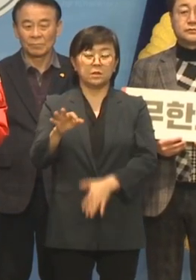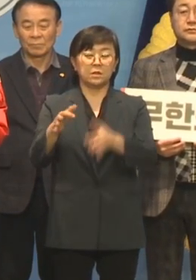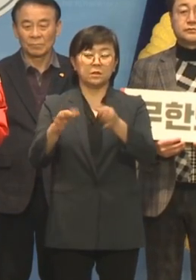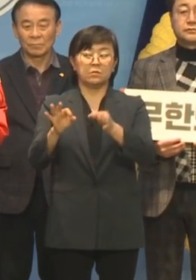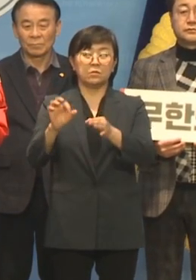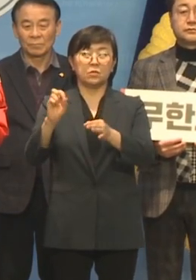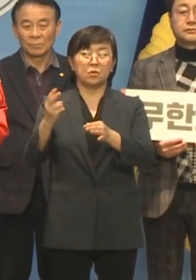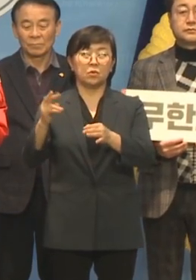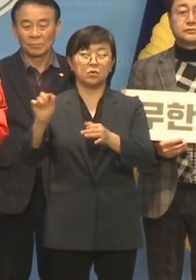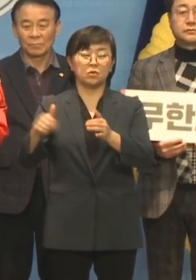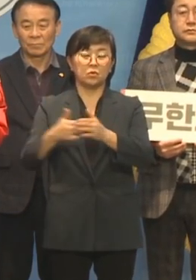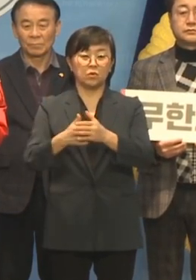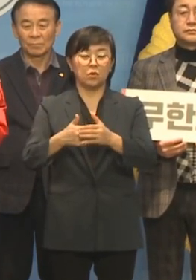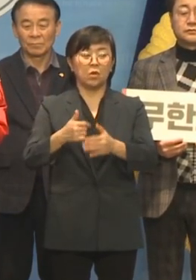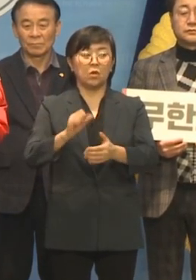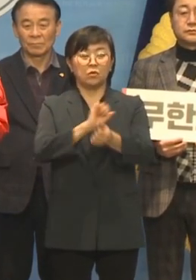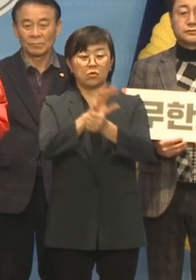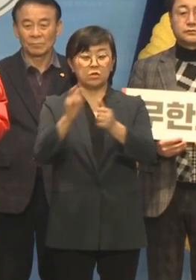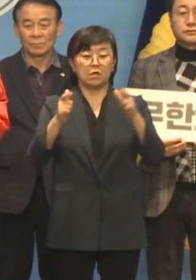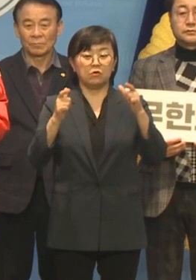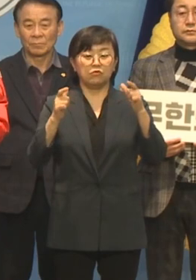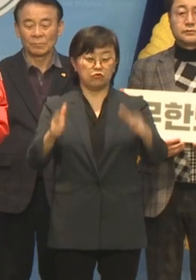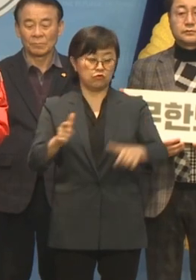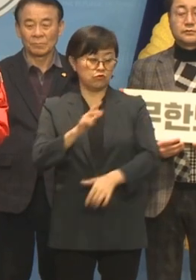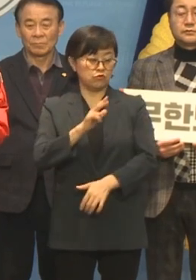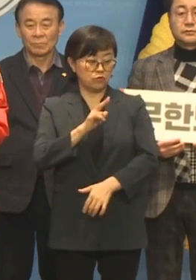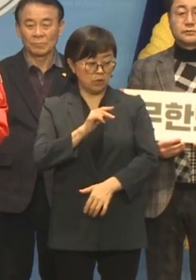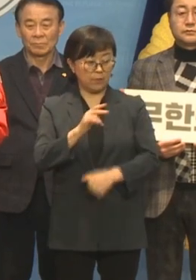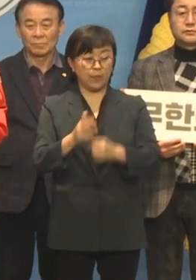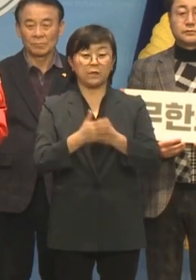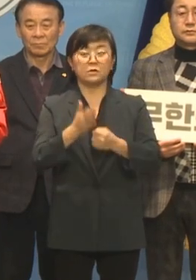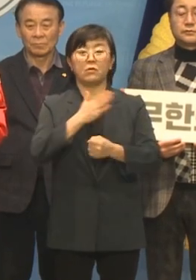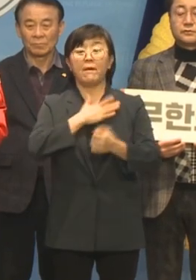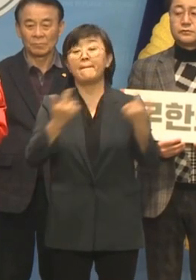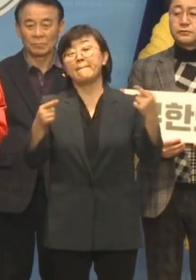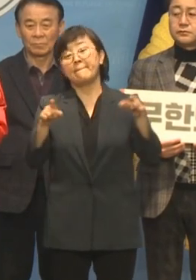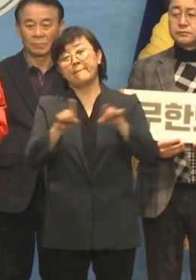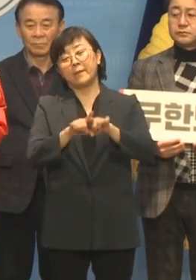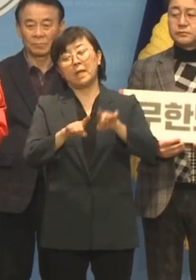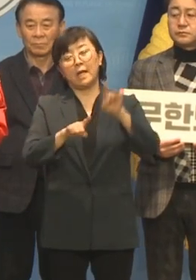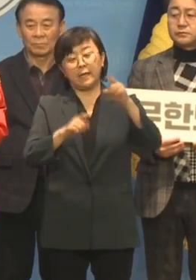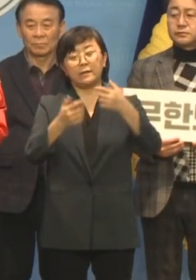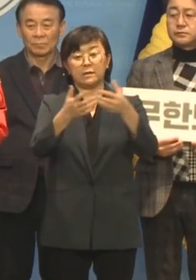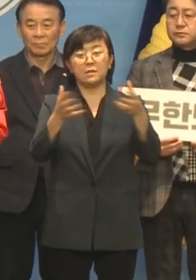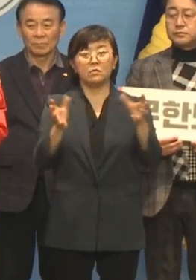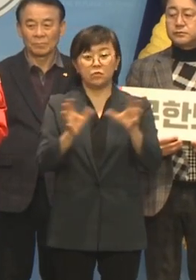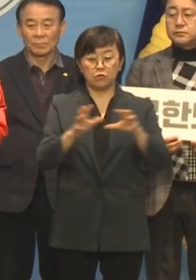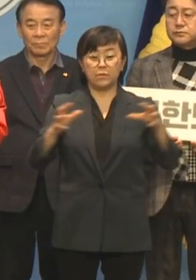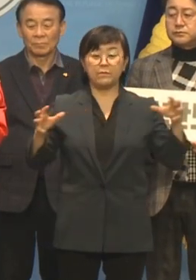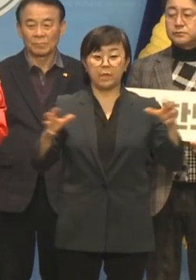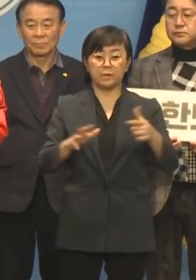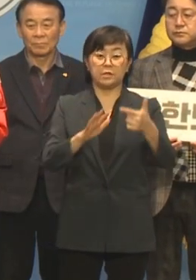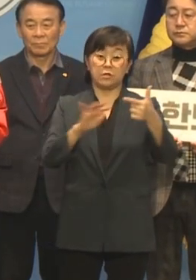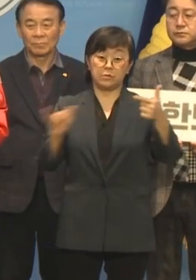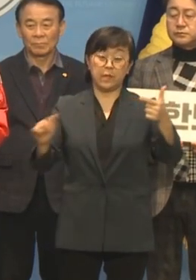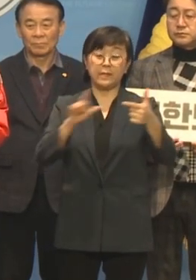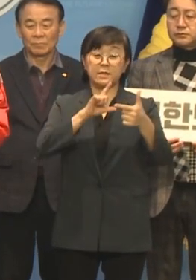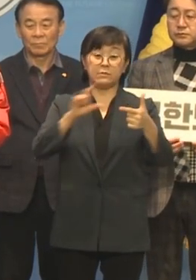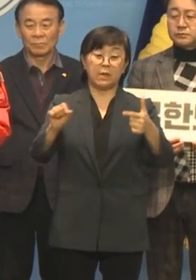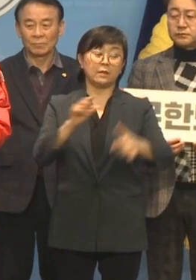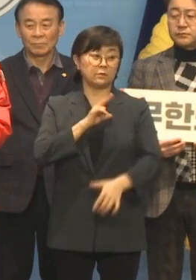김효숙 장순욱 동작 구의원 등 저 장진영과 단단하게 원팀으로 뭉쳐있는 6명의